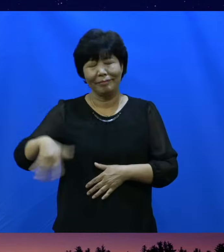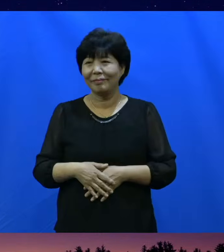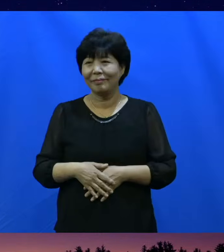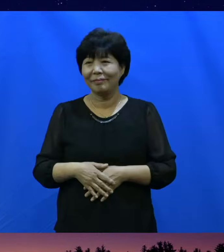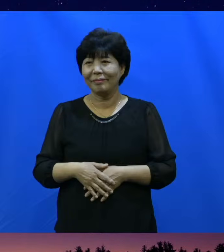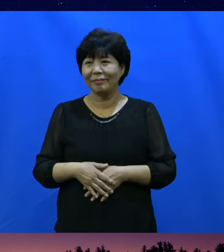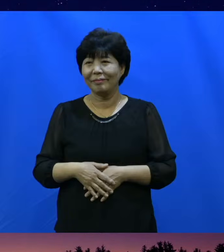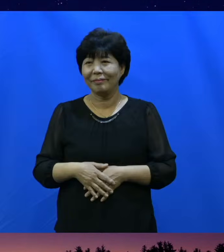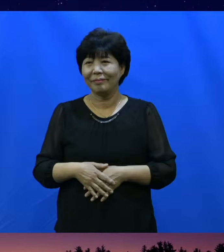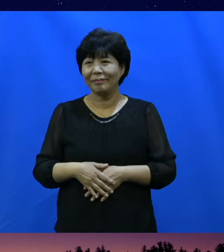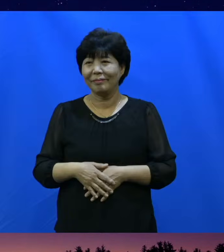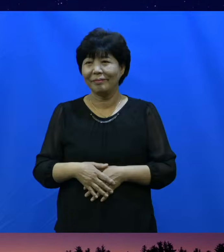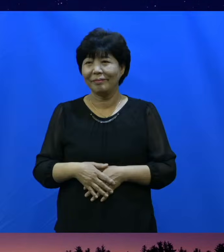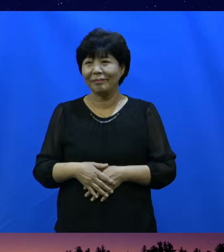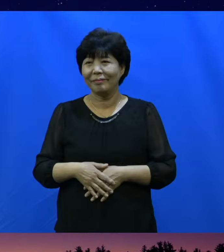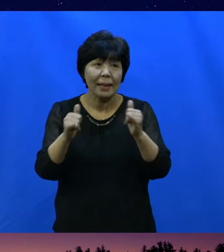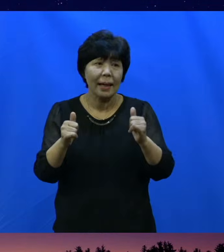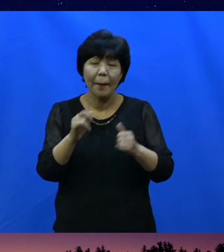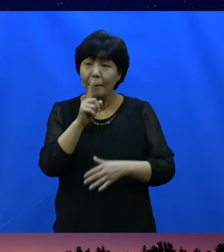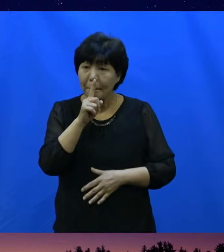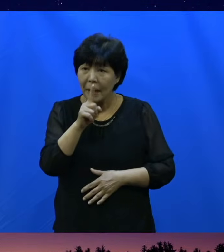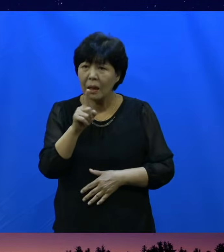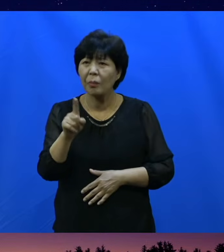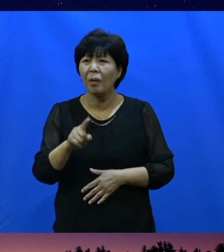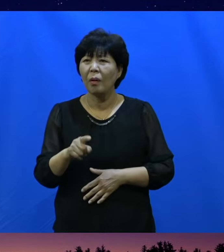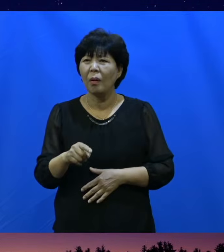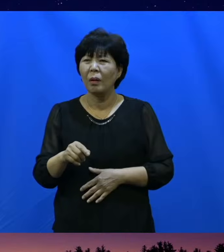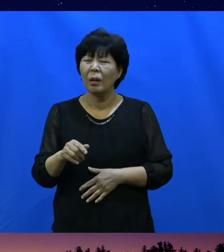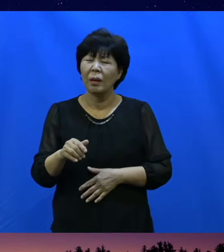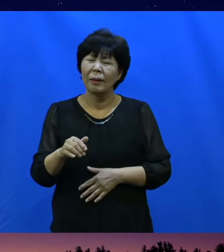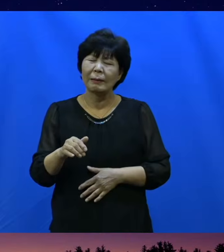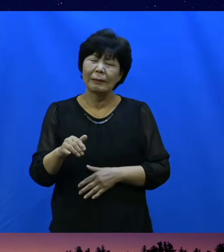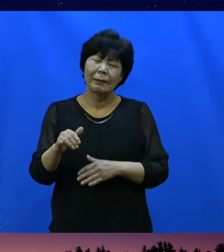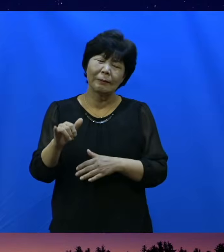분들의 얘기를 들어보면 진짜 이게 죽고 싶은